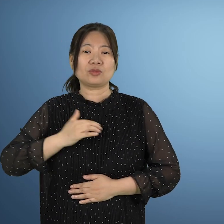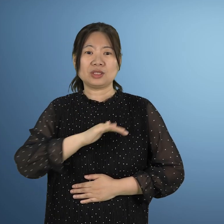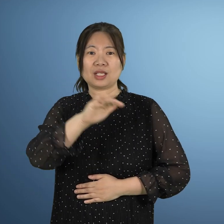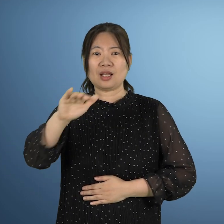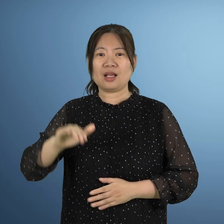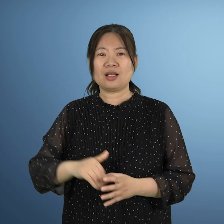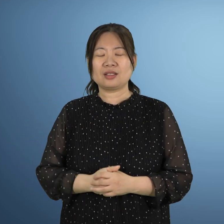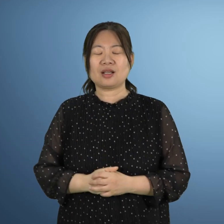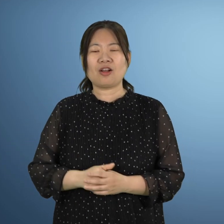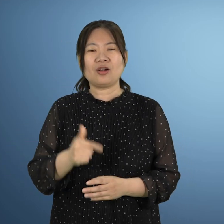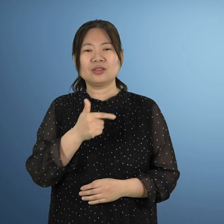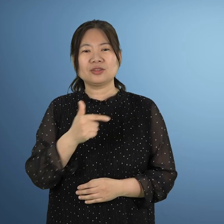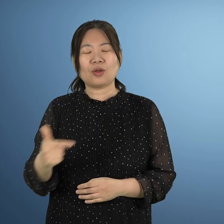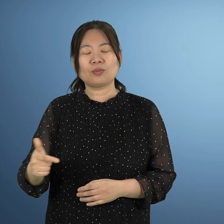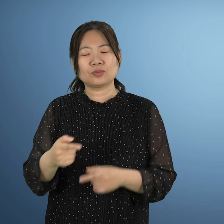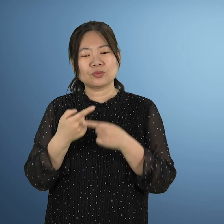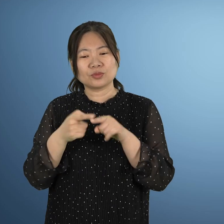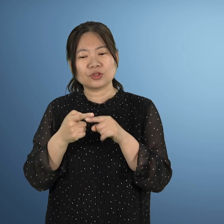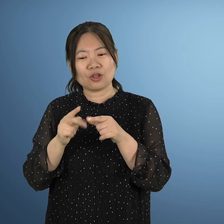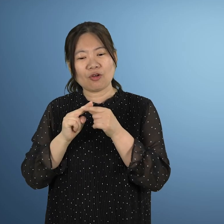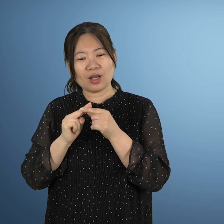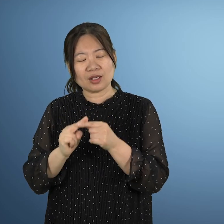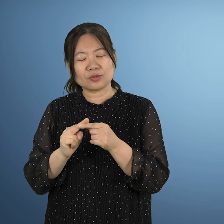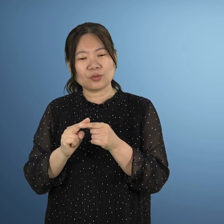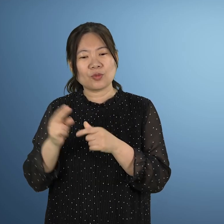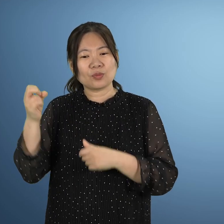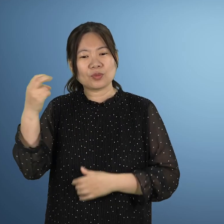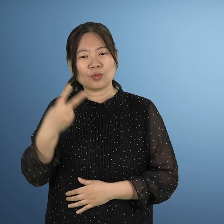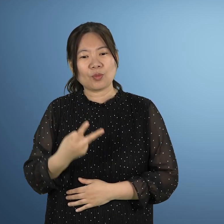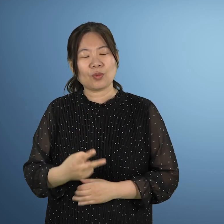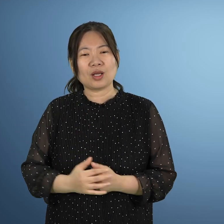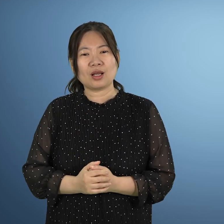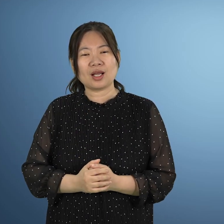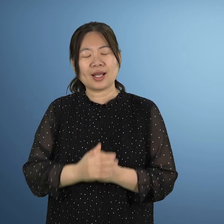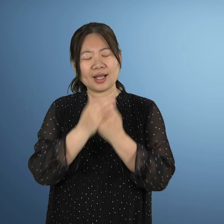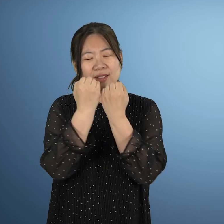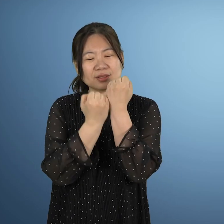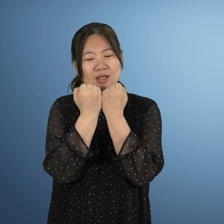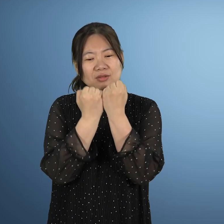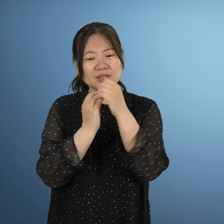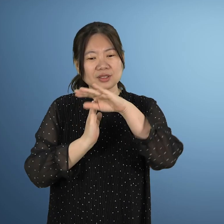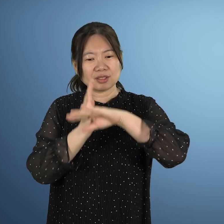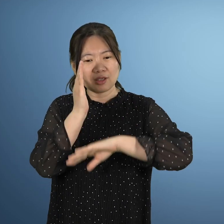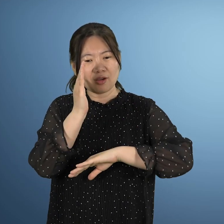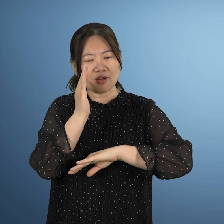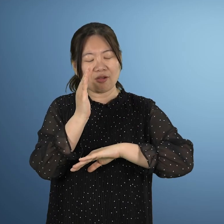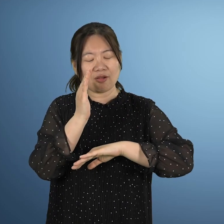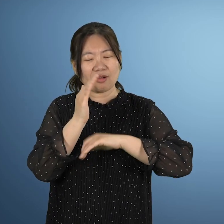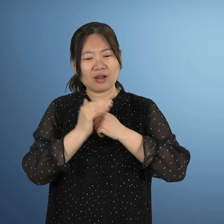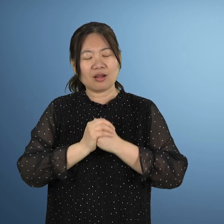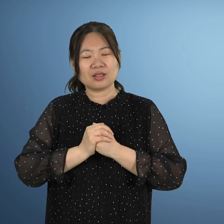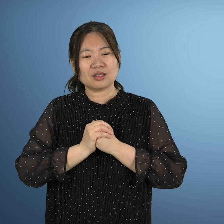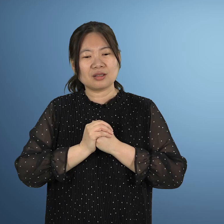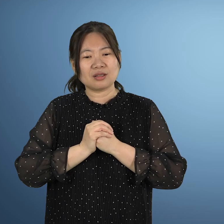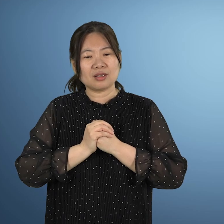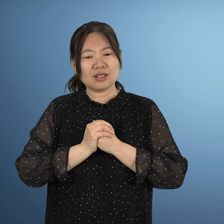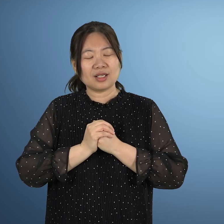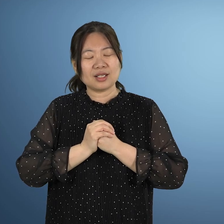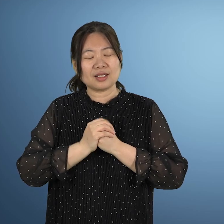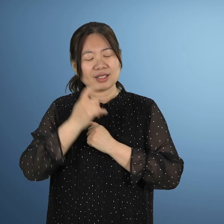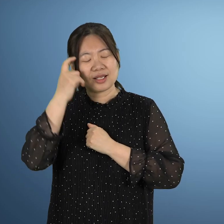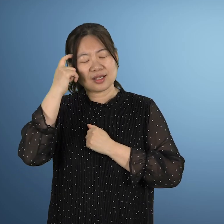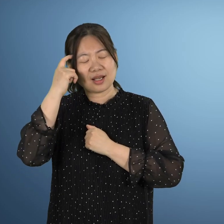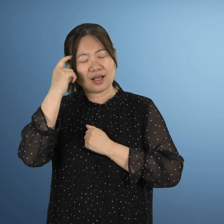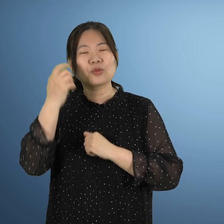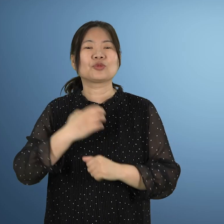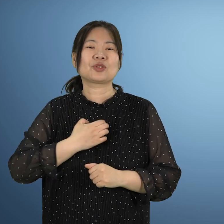우리가 너무 분석과 또는 해석을 지나치게 하려는 의도는 얼마나